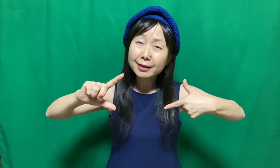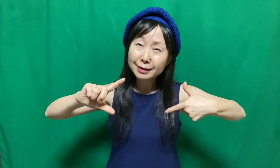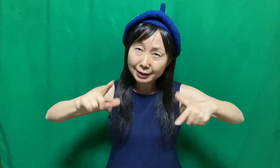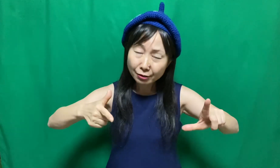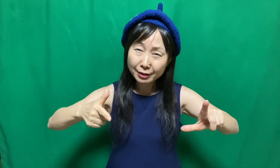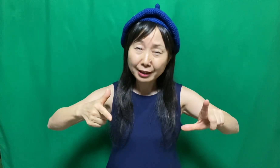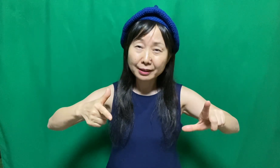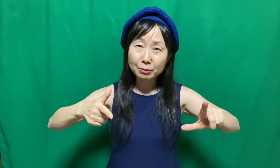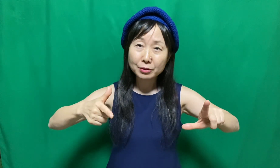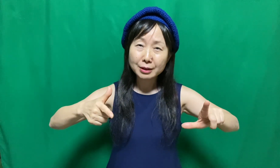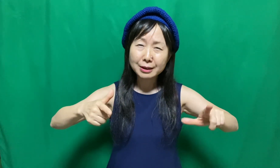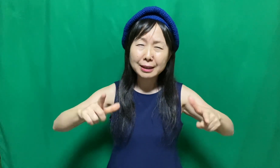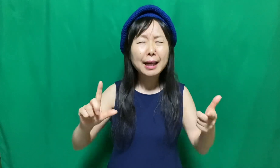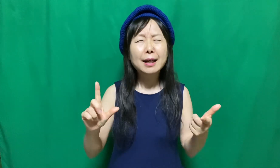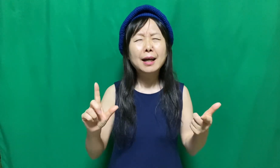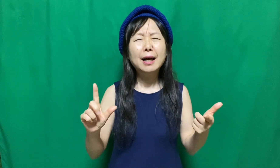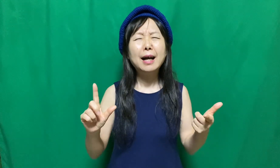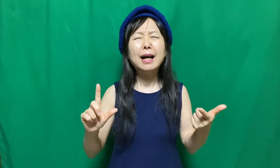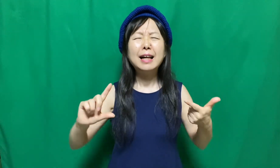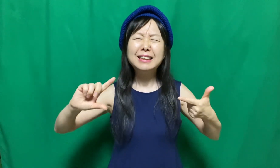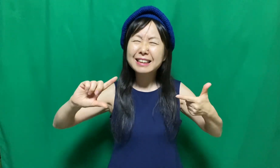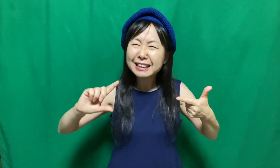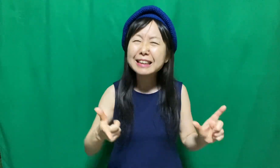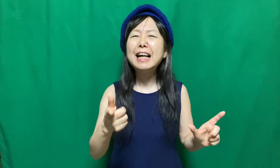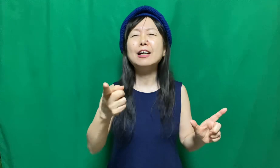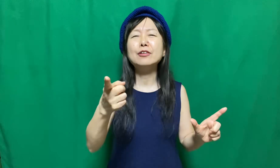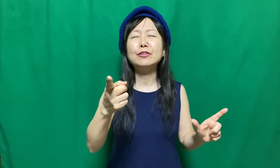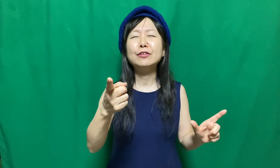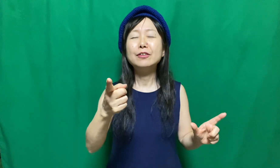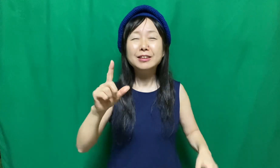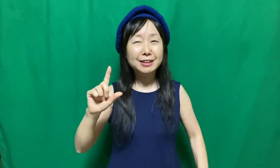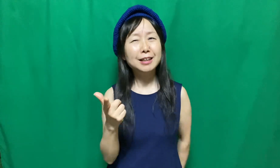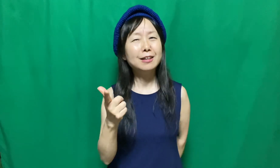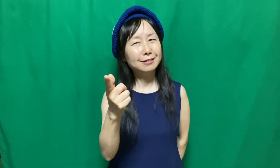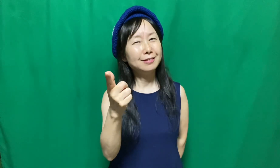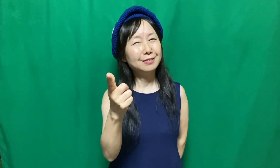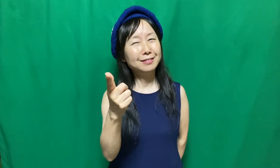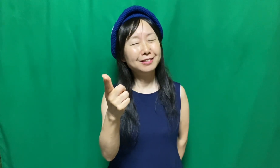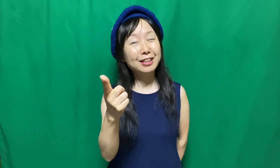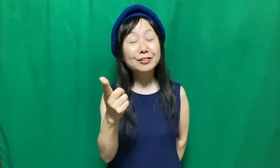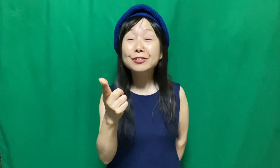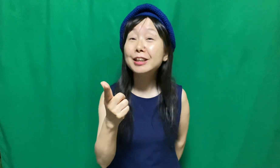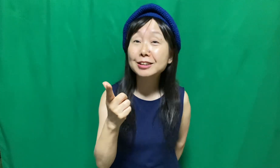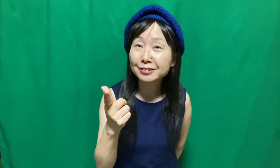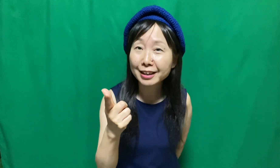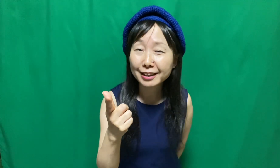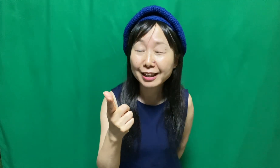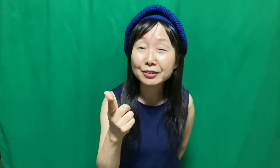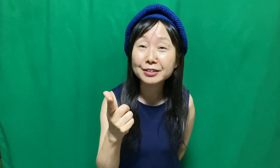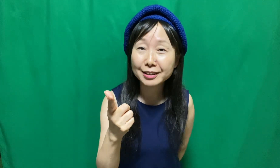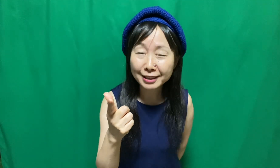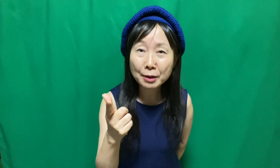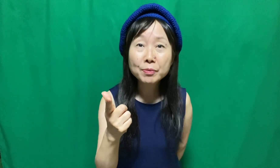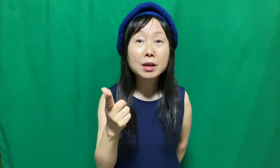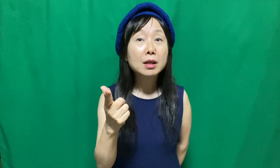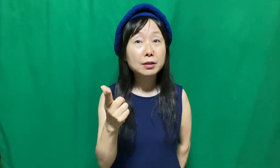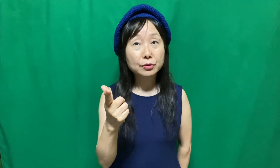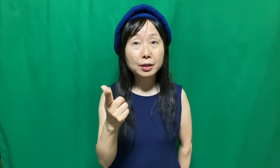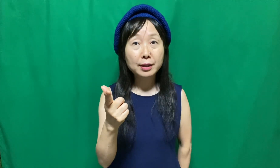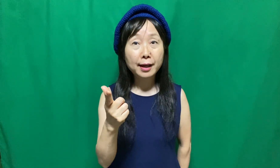違うってやってもいいし、違うよ。違う。っていうような手話あるんですね。それで、